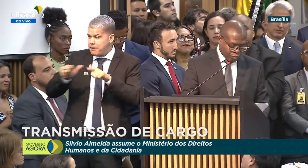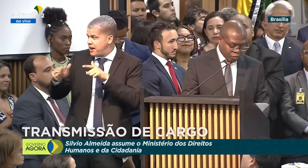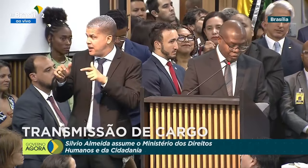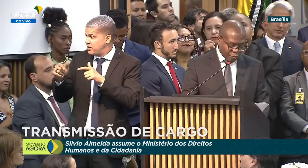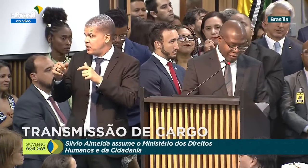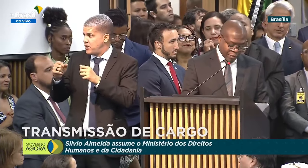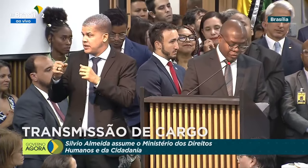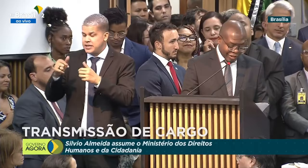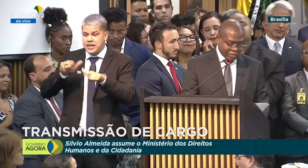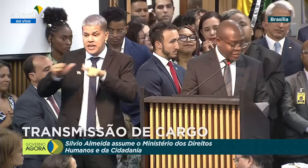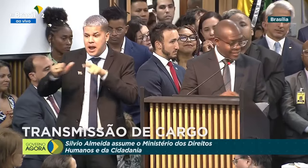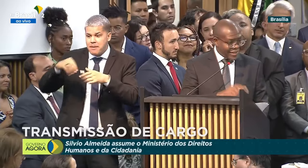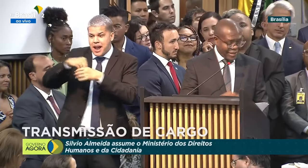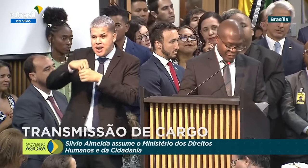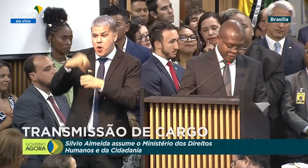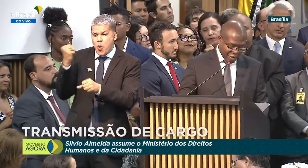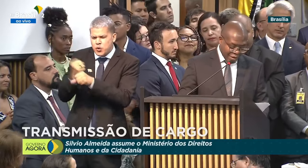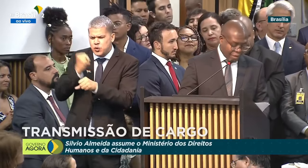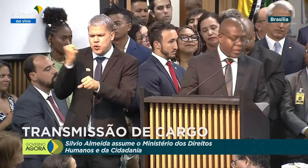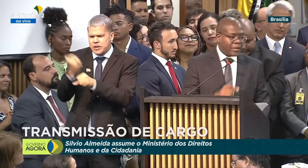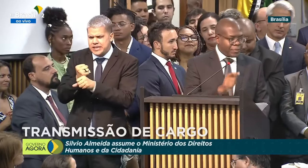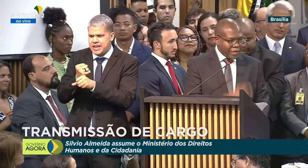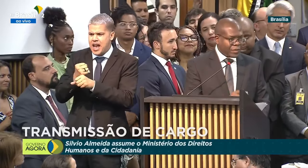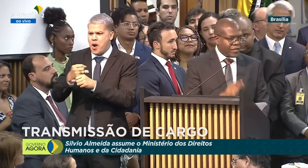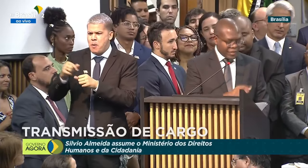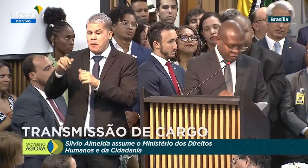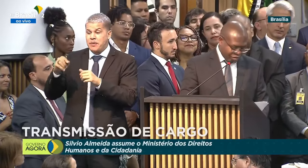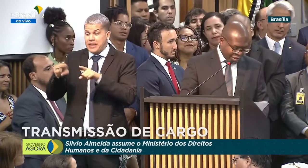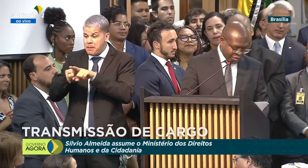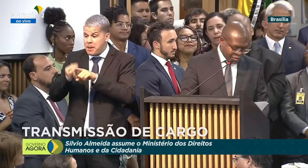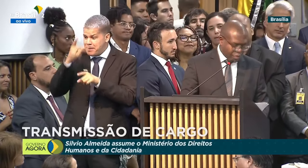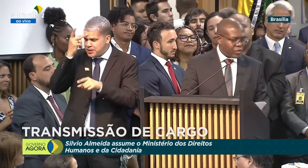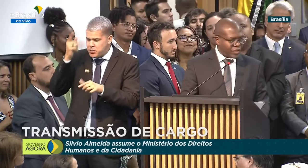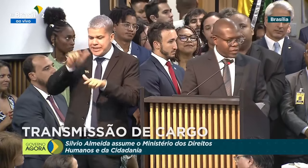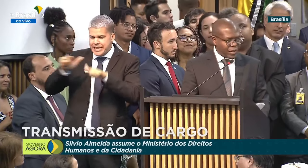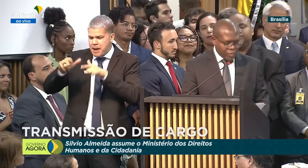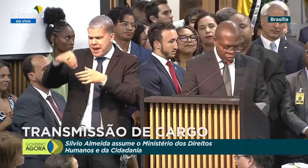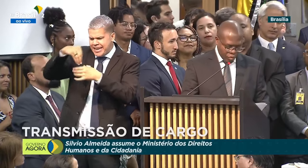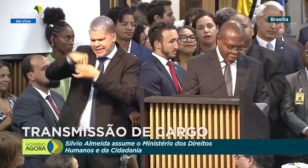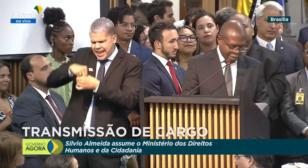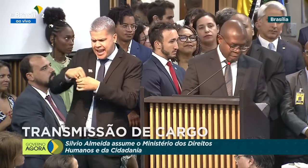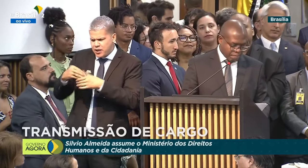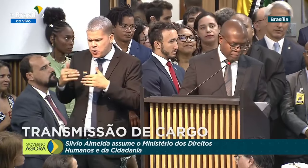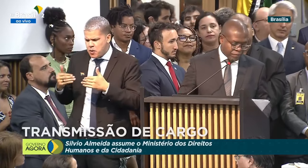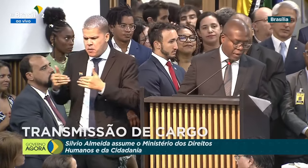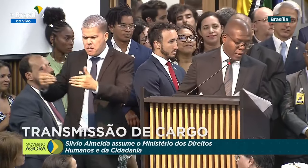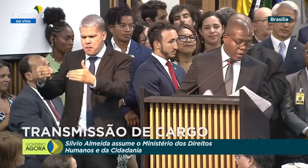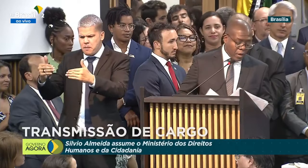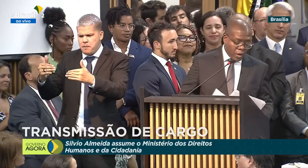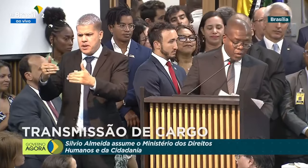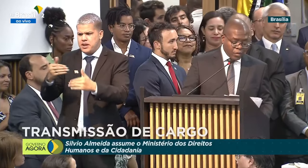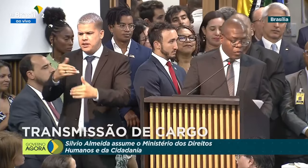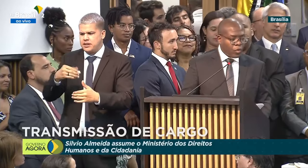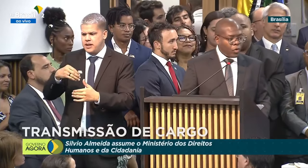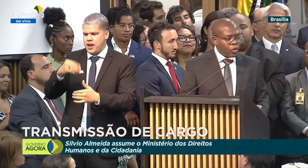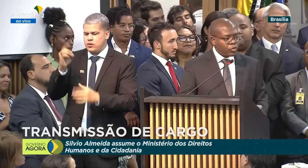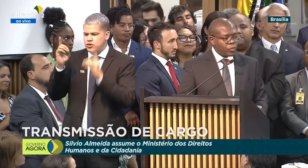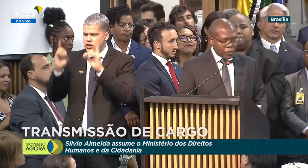os serviços públicos especialmente desse ministério mais uma vez a vocês no reconhecimento Muito obrigado